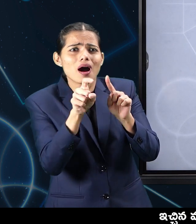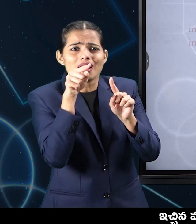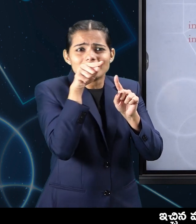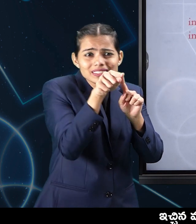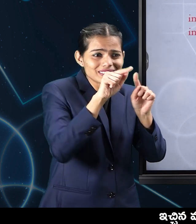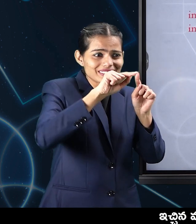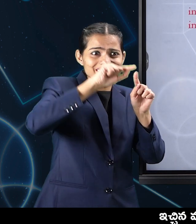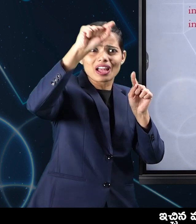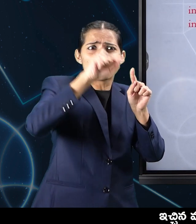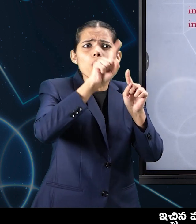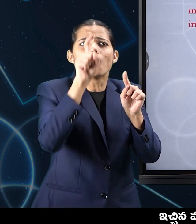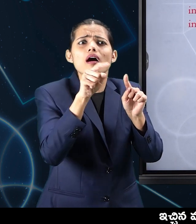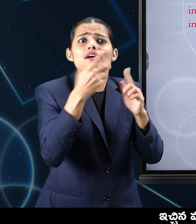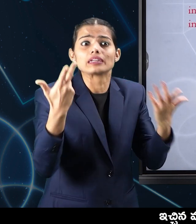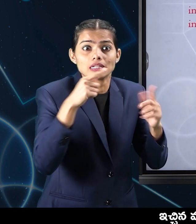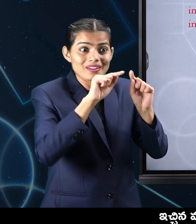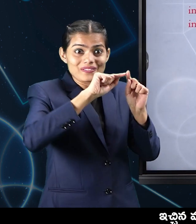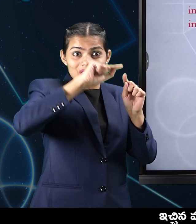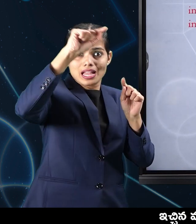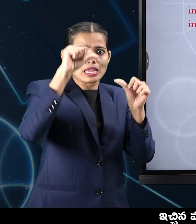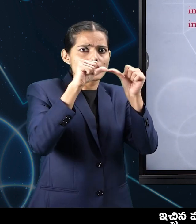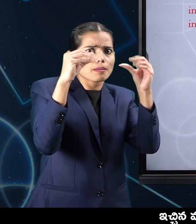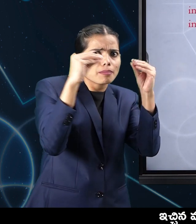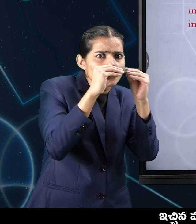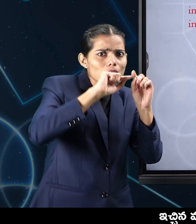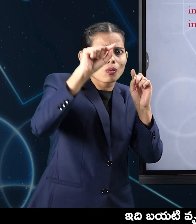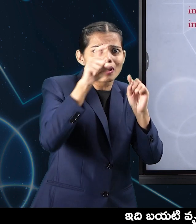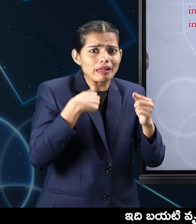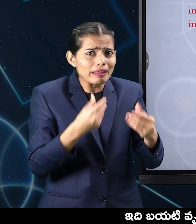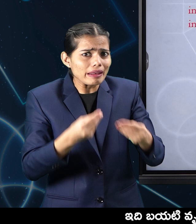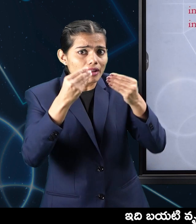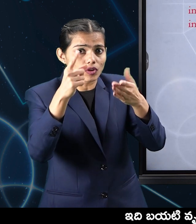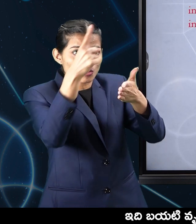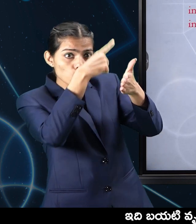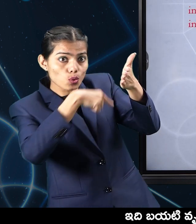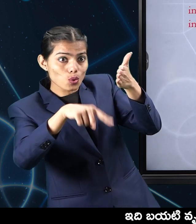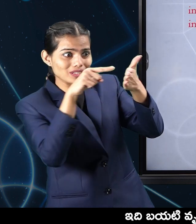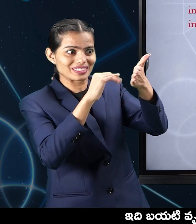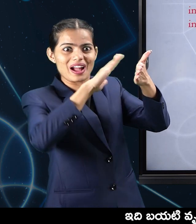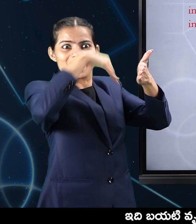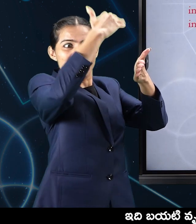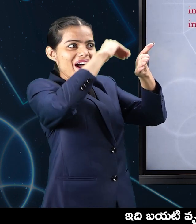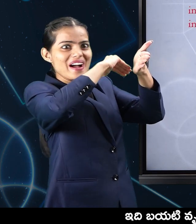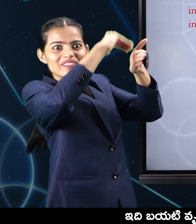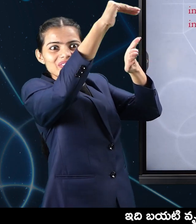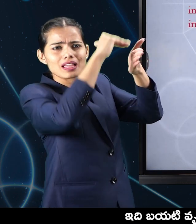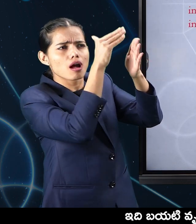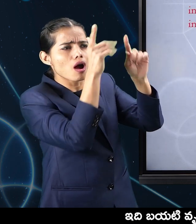ఇచ్చిన వృత్తంలో ఏబి యొక్క పొడవును కనుగొనండి. ఇది బయటి వృత్తంలోని తీగ మరియు అంతర్గత